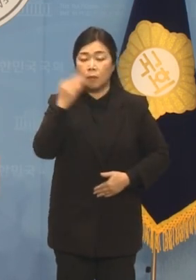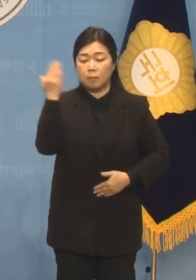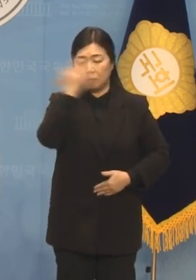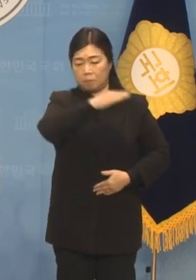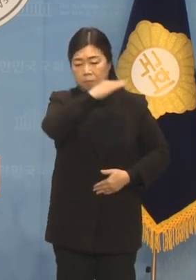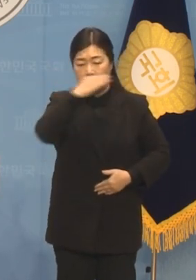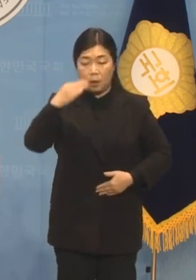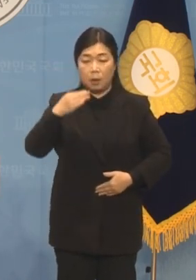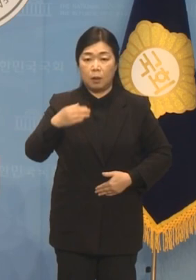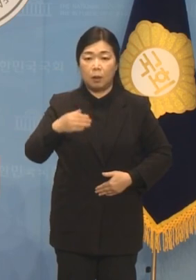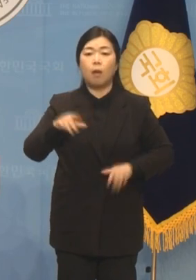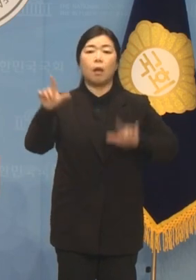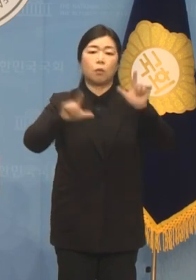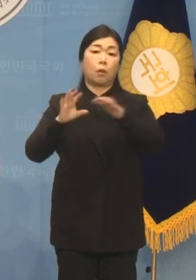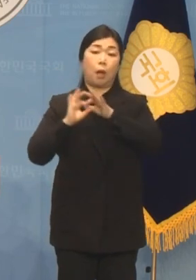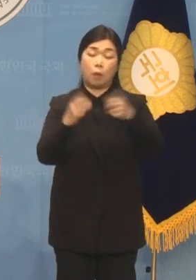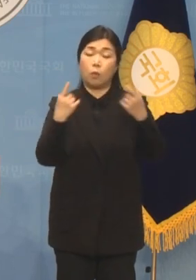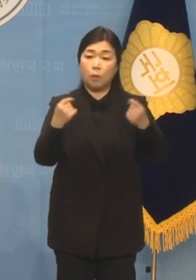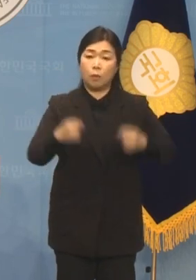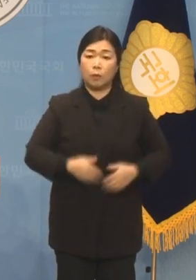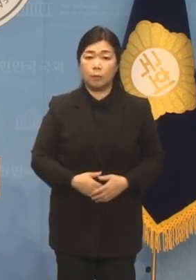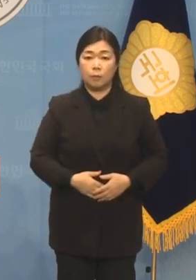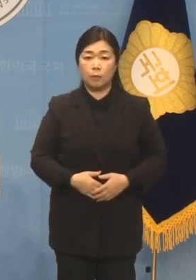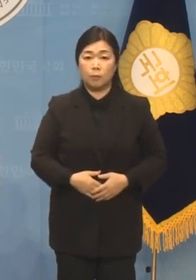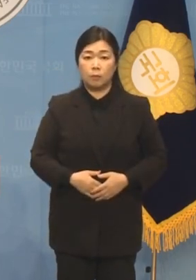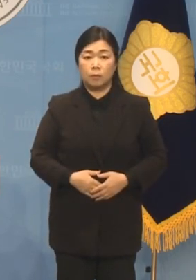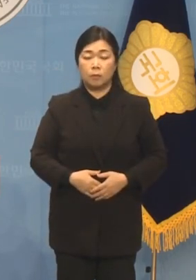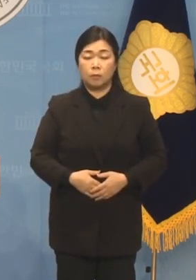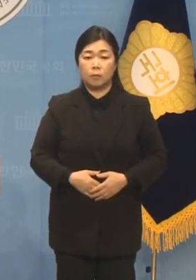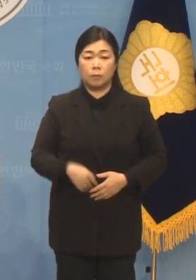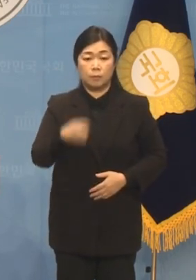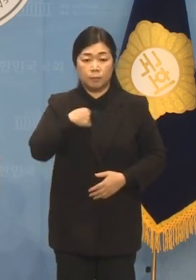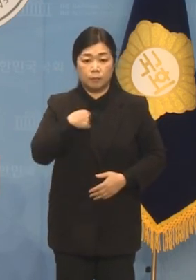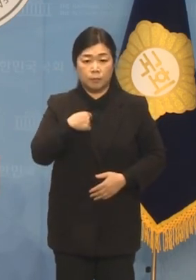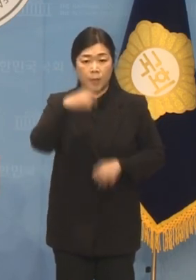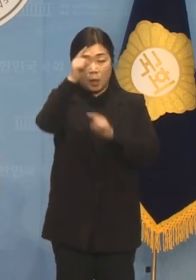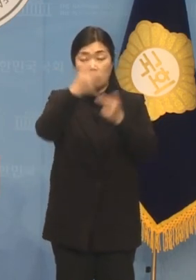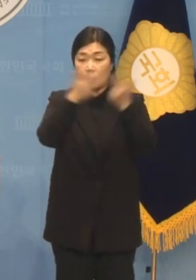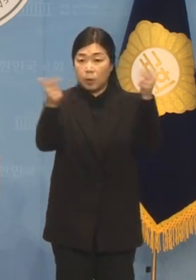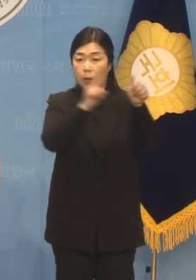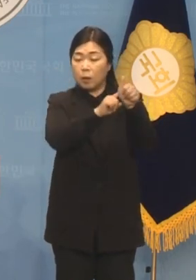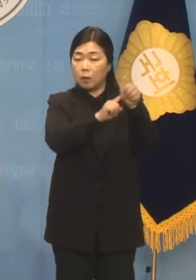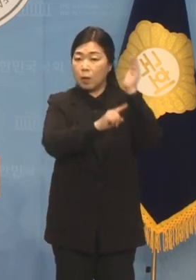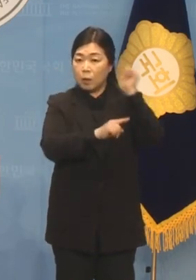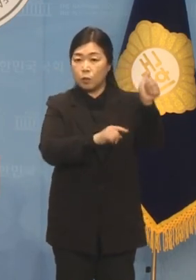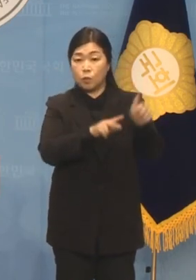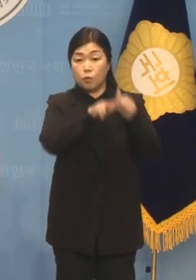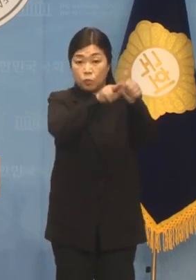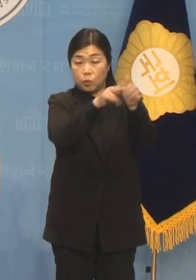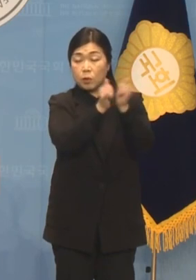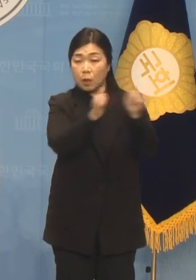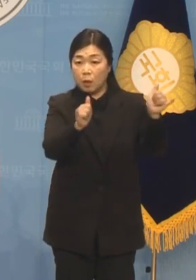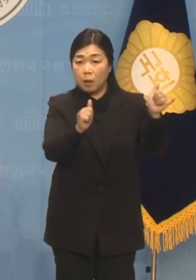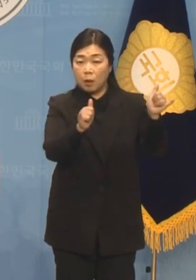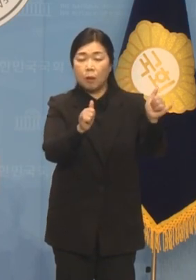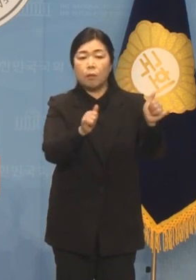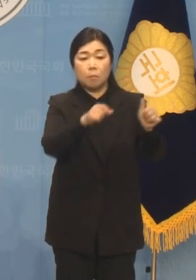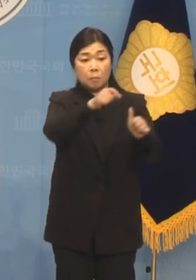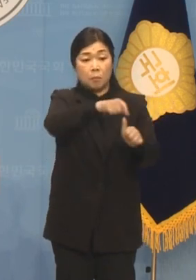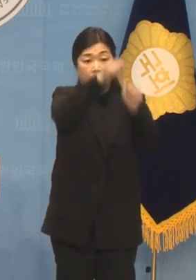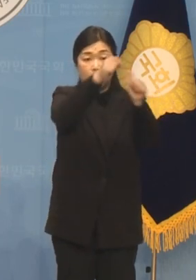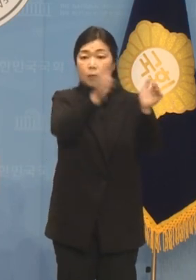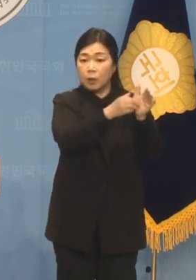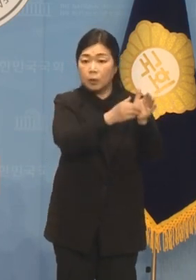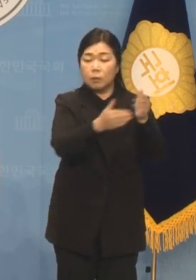저는 이재명 대표가 대통령 후보가 된 후 대선 승리를 위해 최선을 다했습니다. 이재명